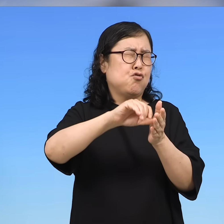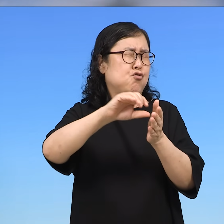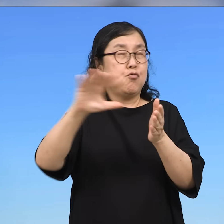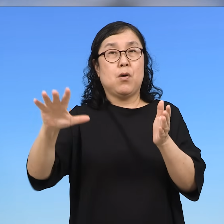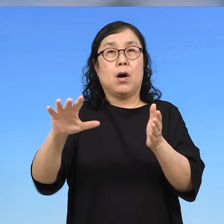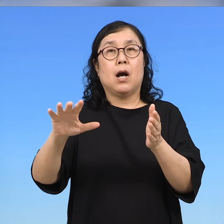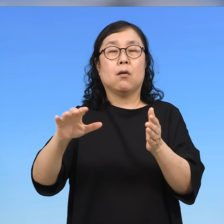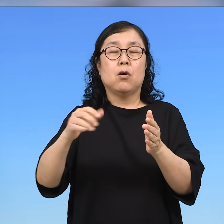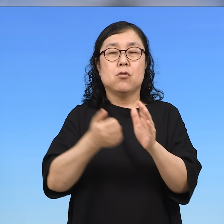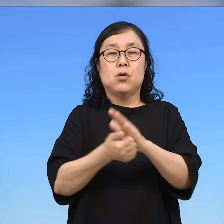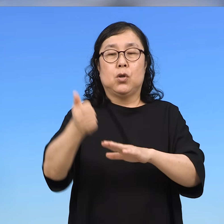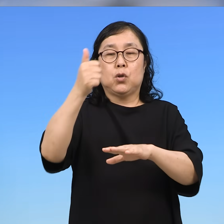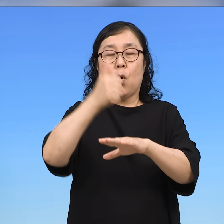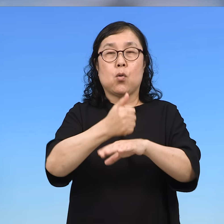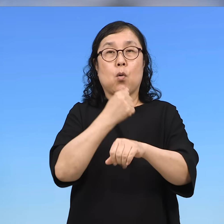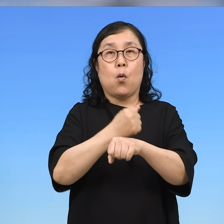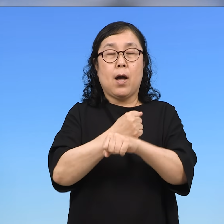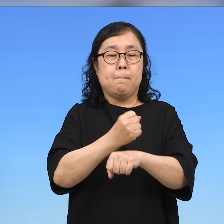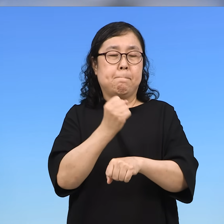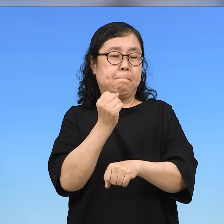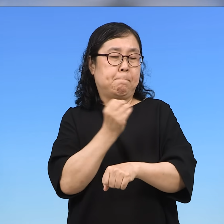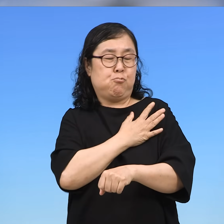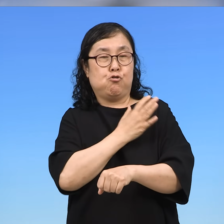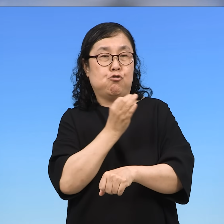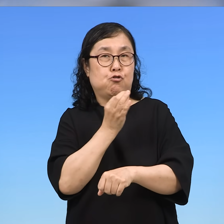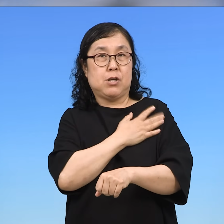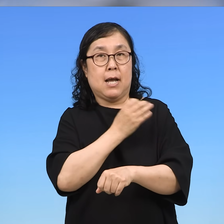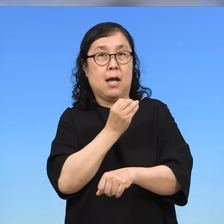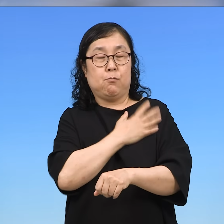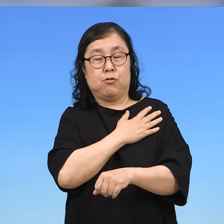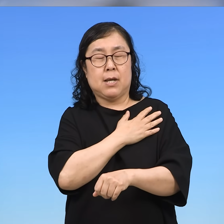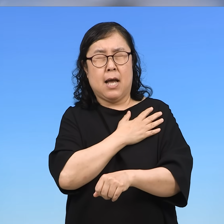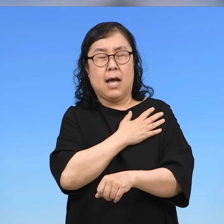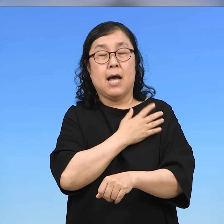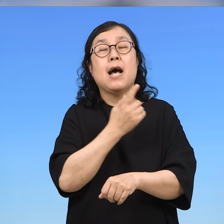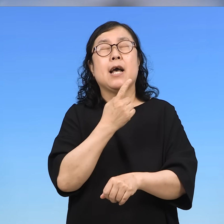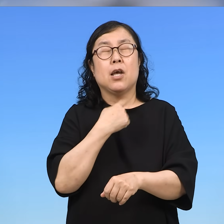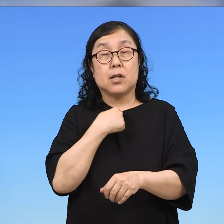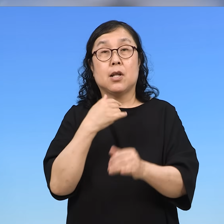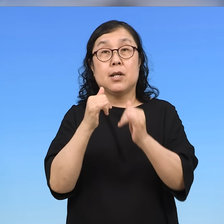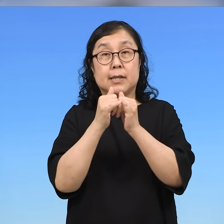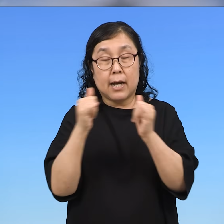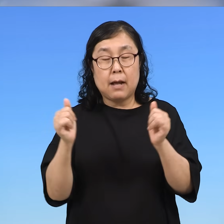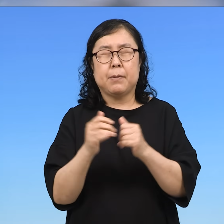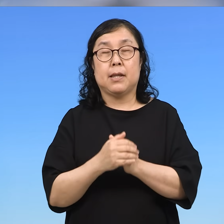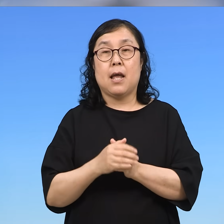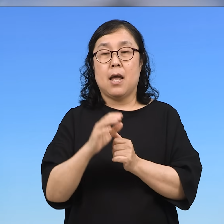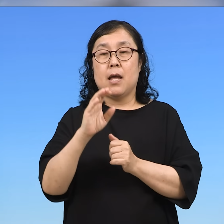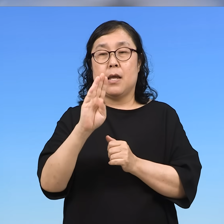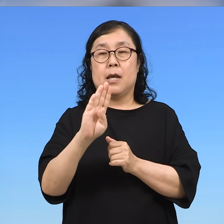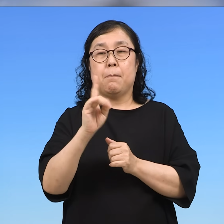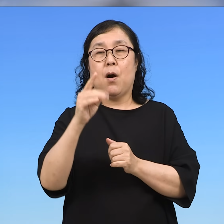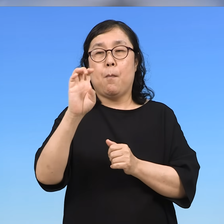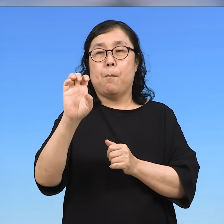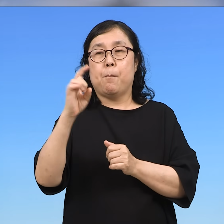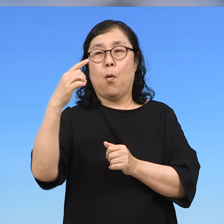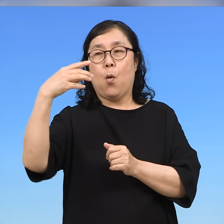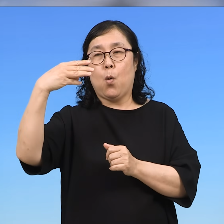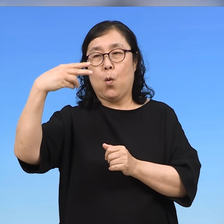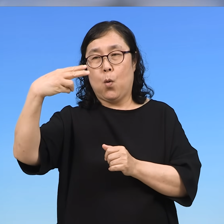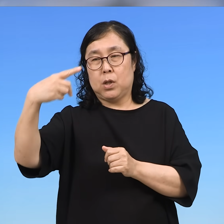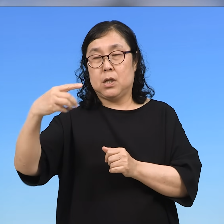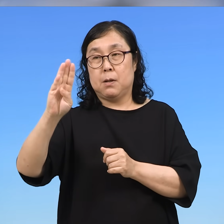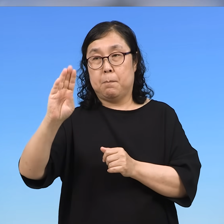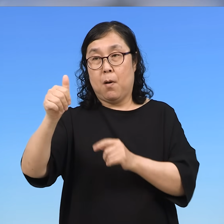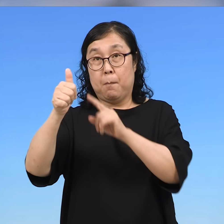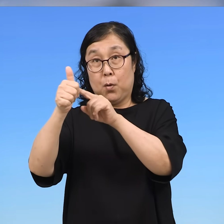막 엄청나게 성공한 그런 성공 대로를 달리고 있던 이 버포드인데요,